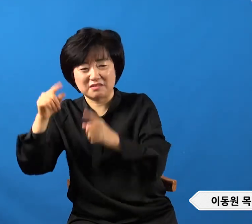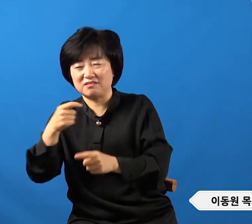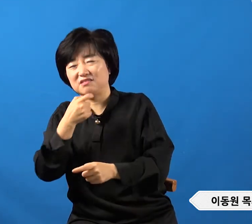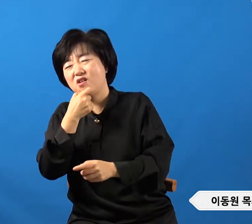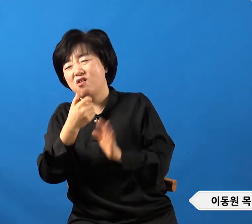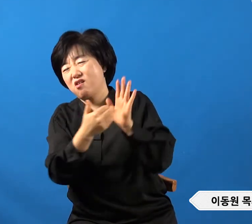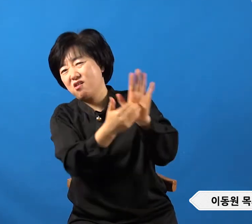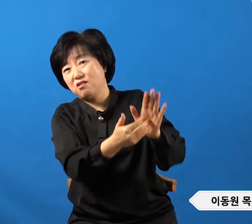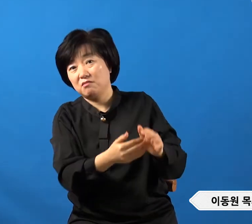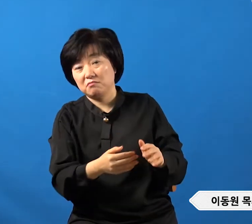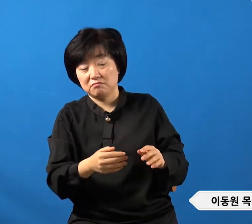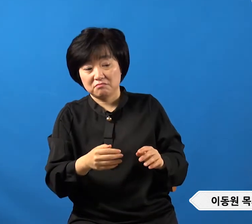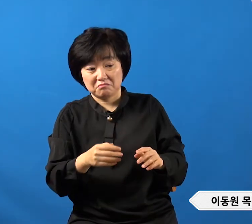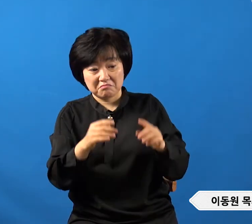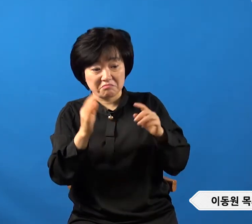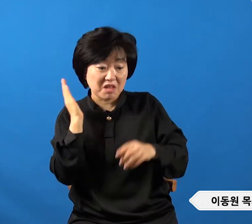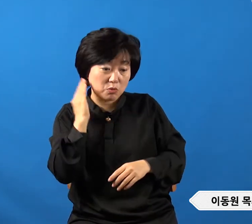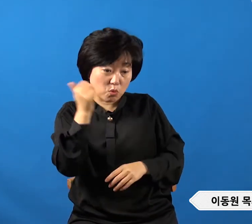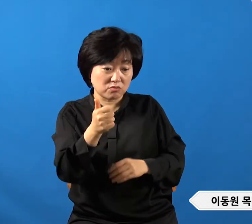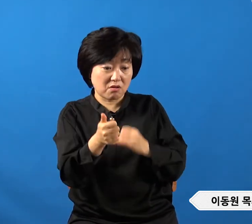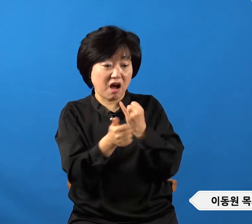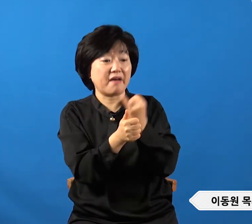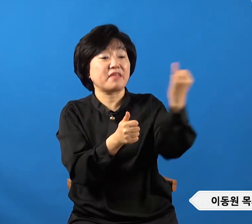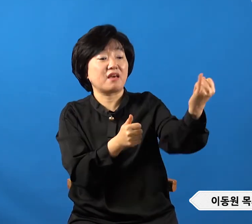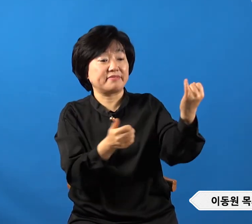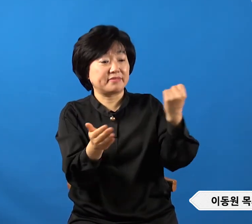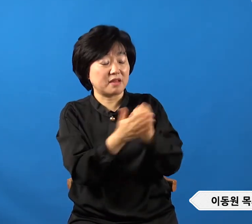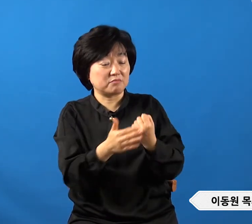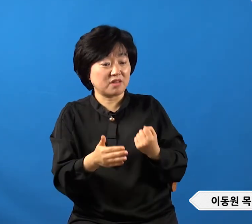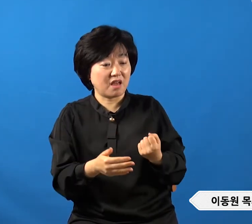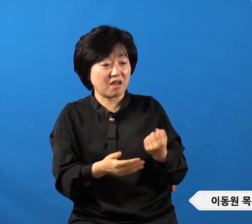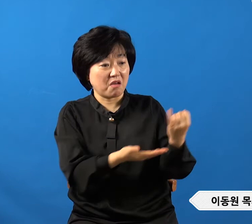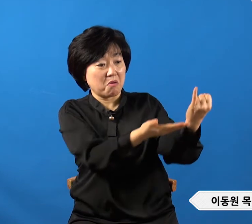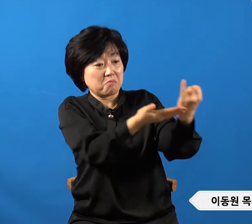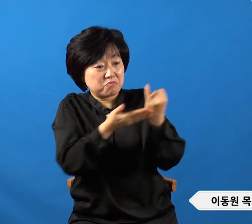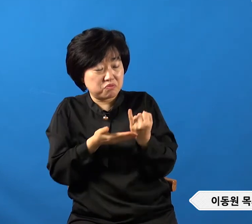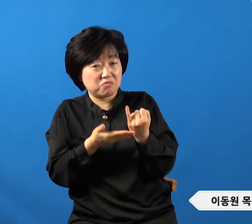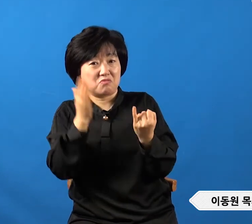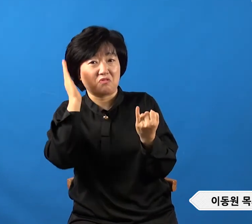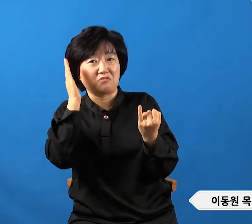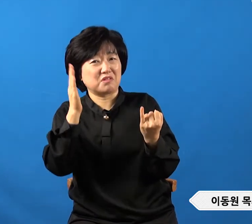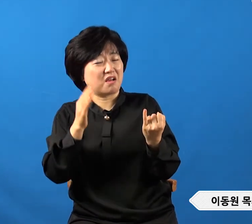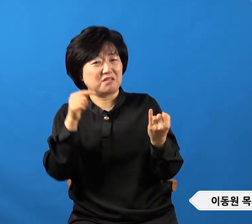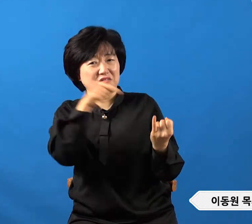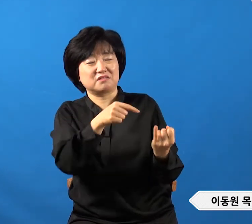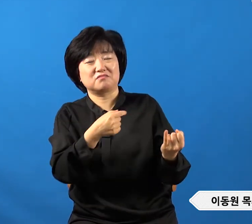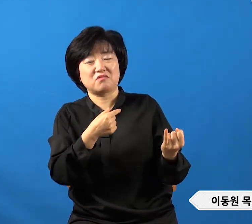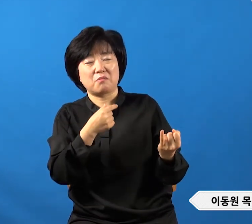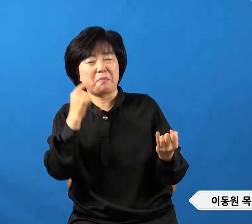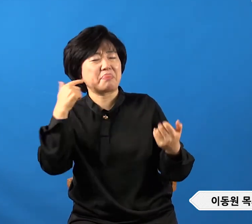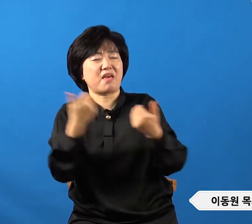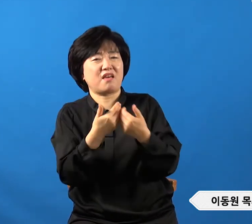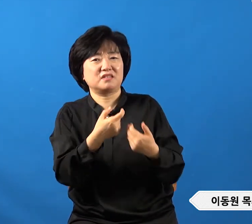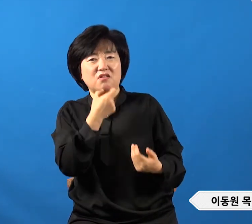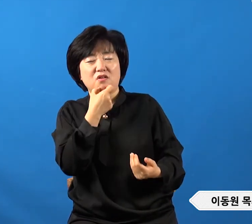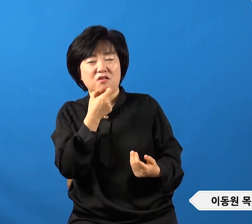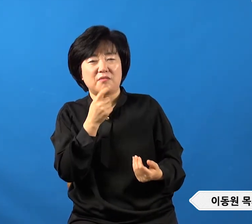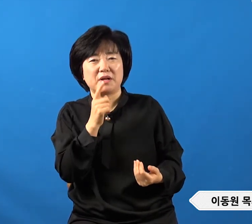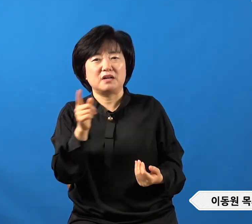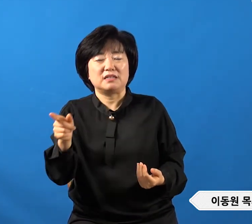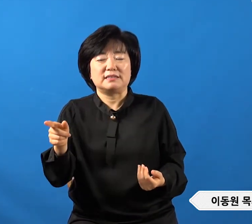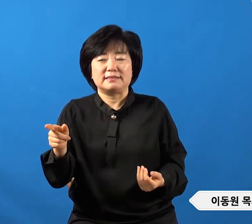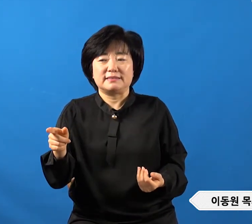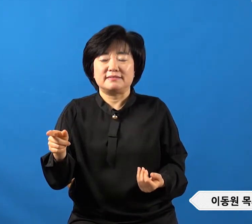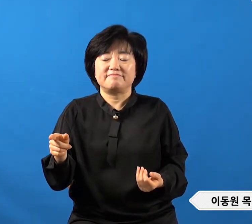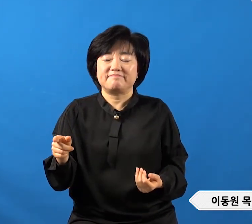했냐면 대통령의 아내만이라는 이유로 연사가 되는 것을 우리는 반대합니다. 근데 그